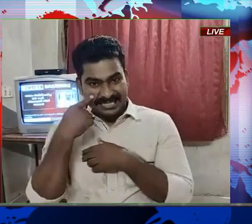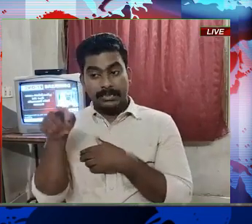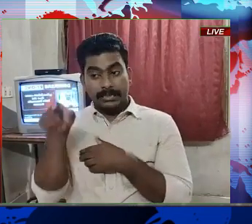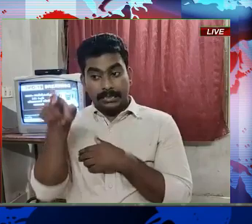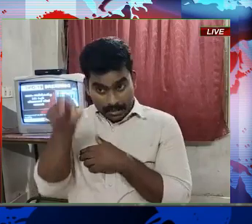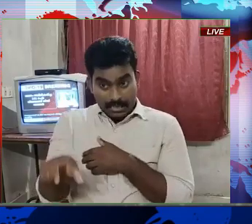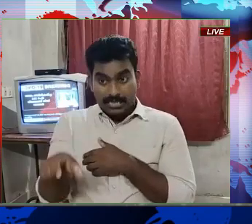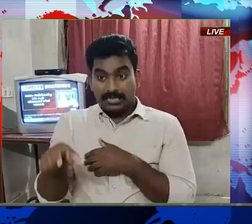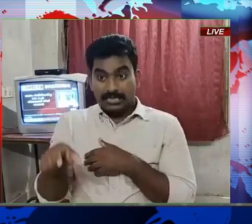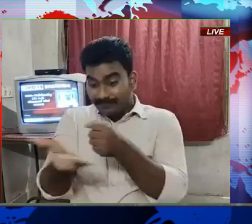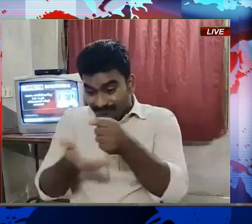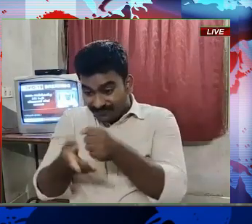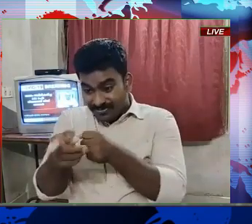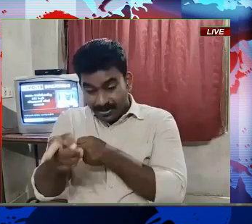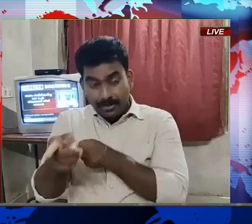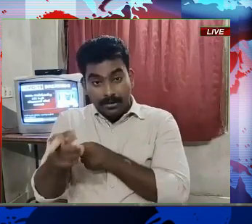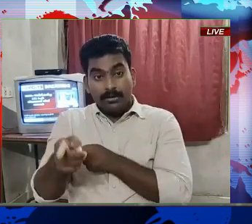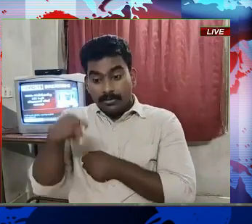ചില വിളകൾ